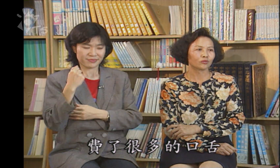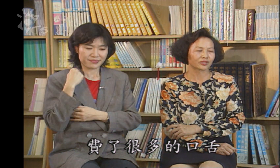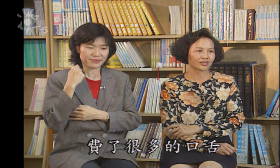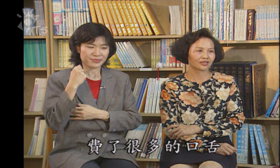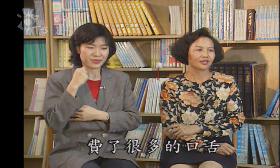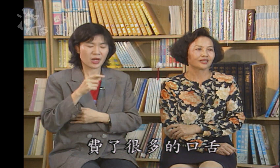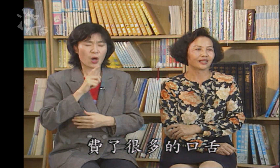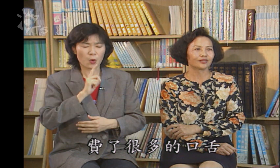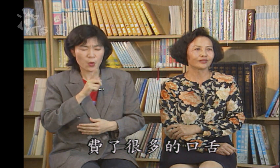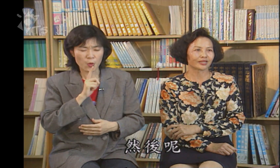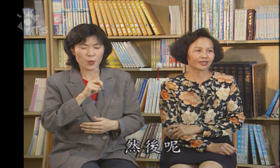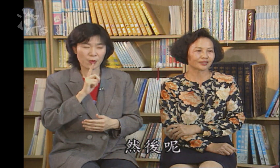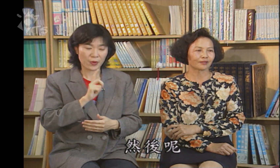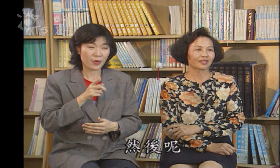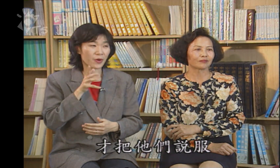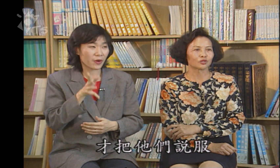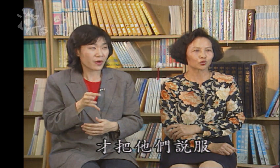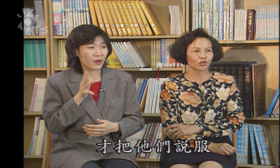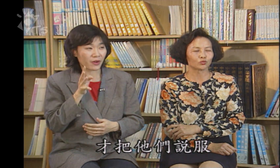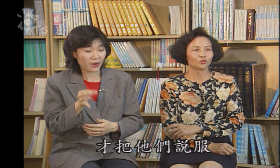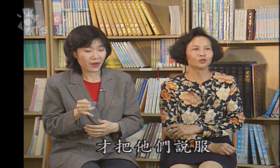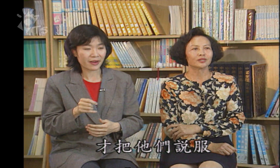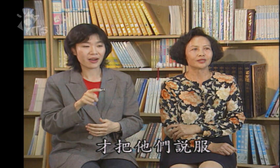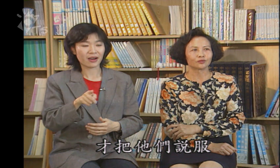舌，然后呢才把他们说服。